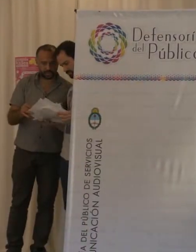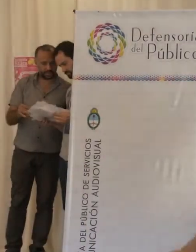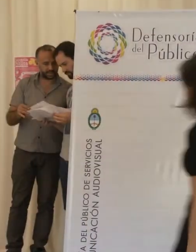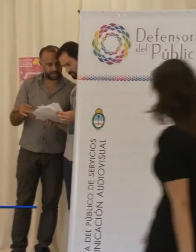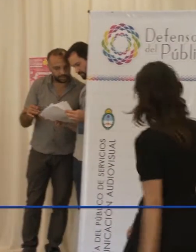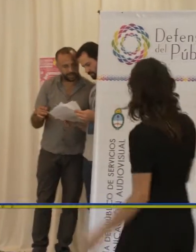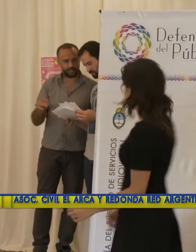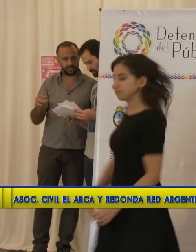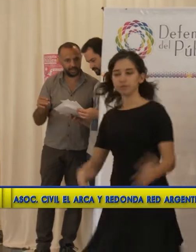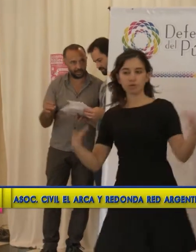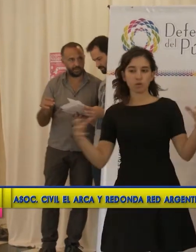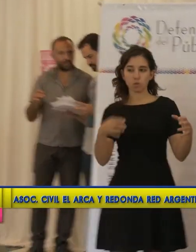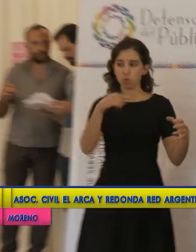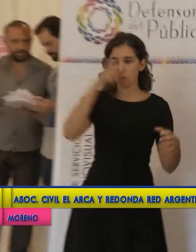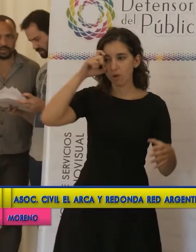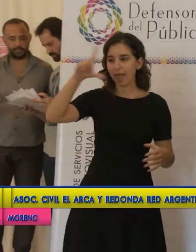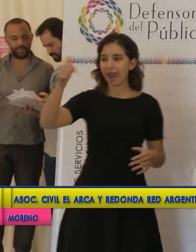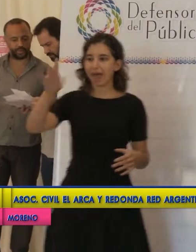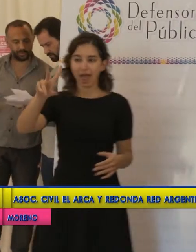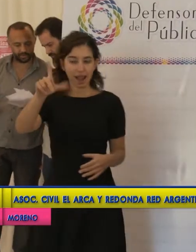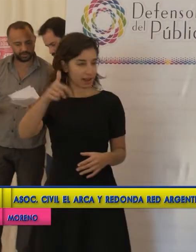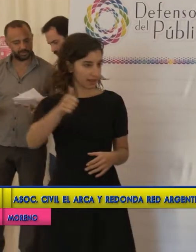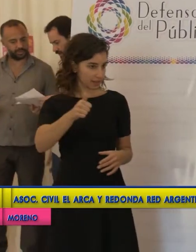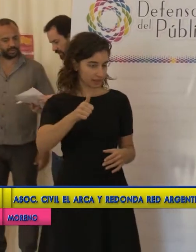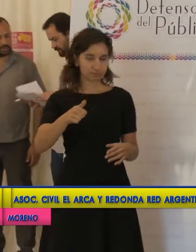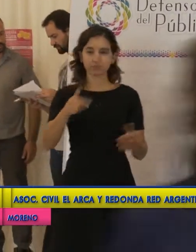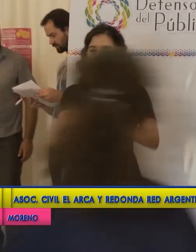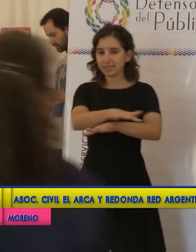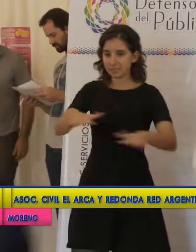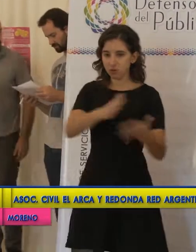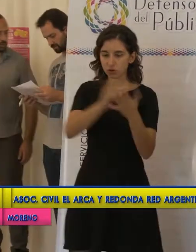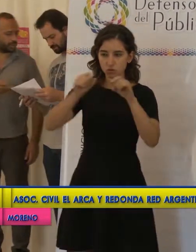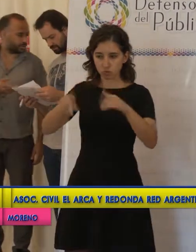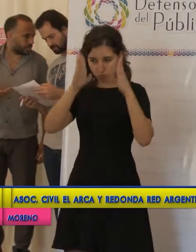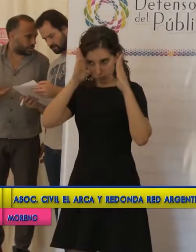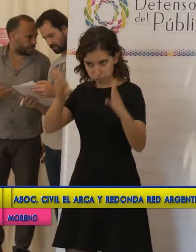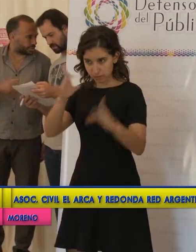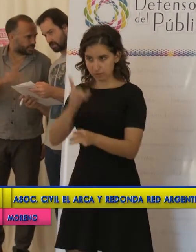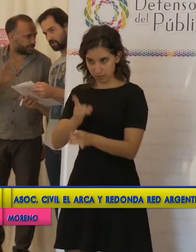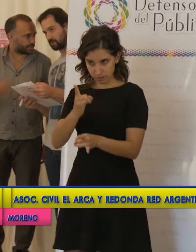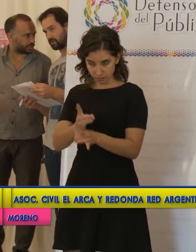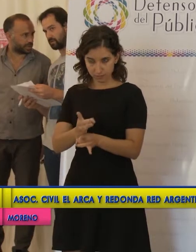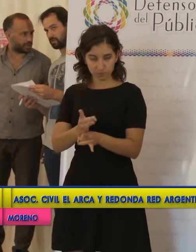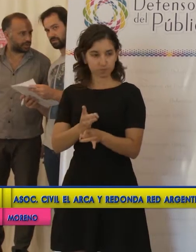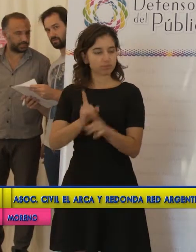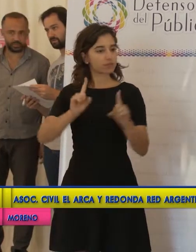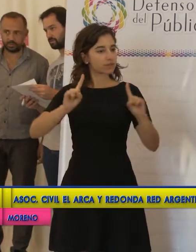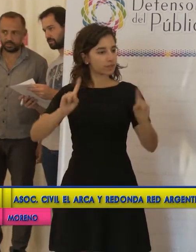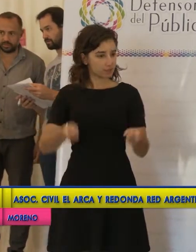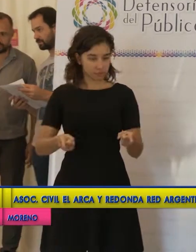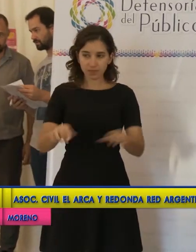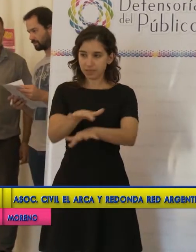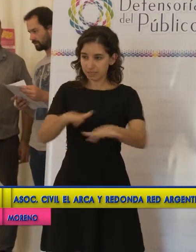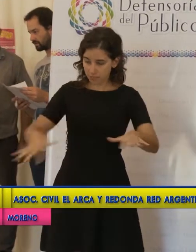Bueno, en el ARCA trabajamos desde hace 28 años en el marco de los derechos de los chicos y como eje transversal de nuestro trabajo es la participación